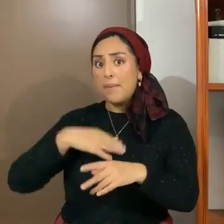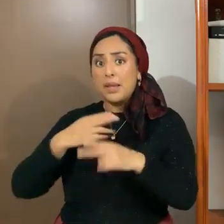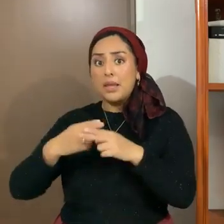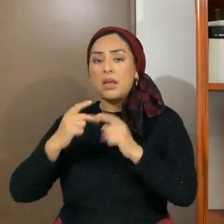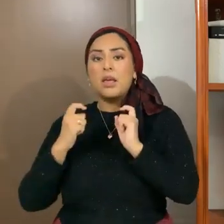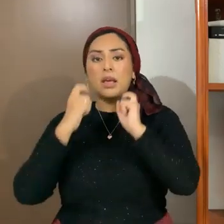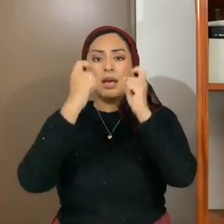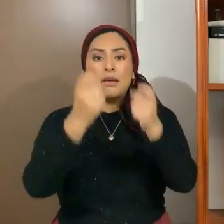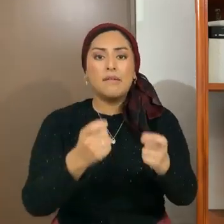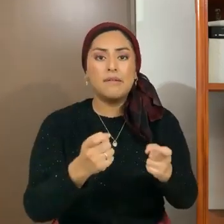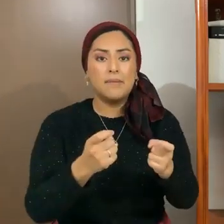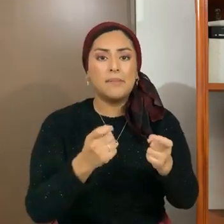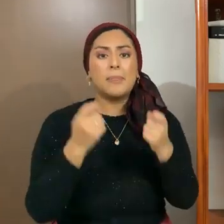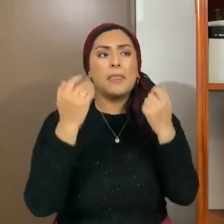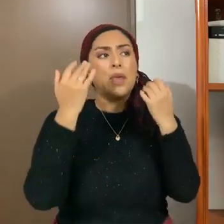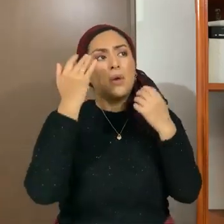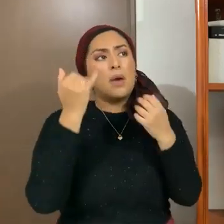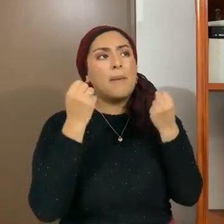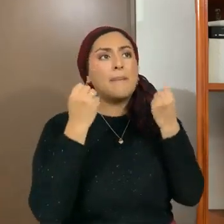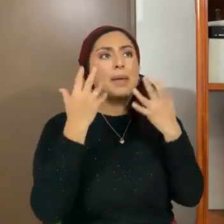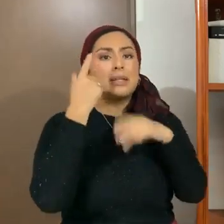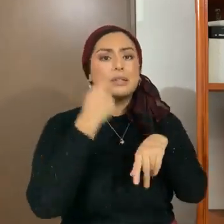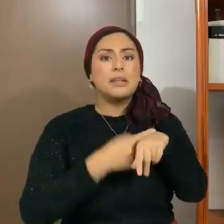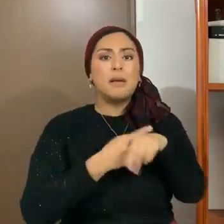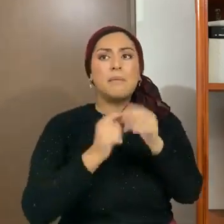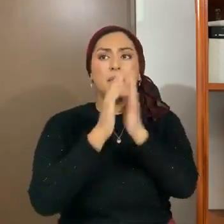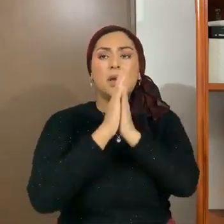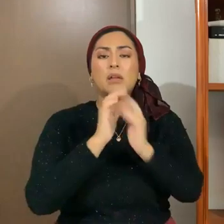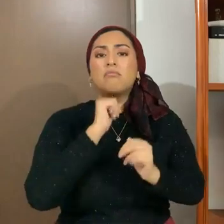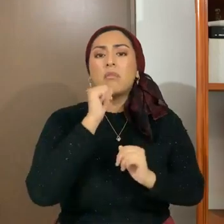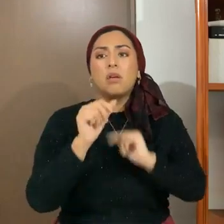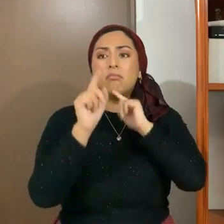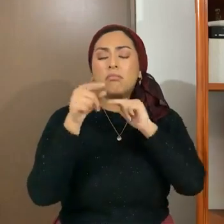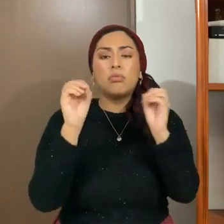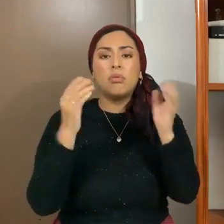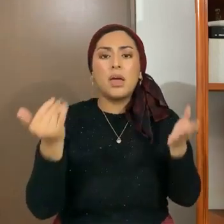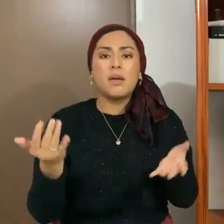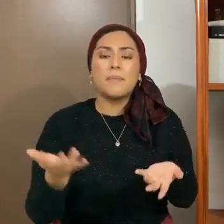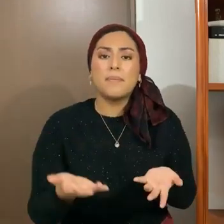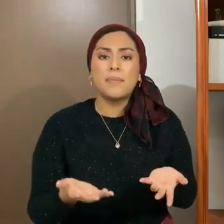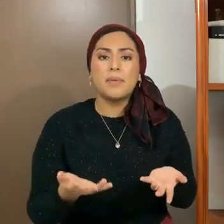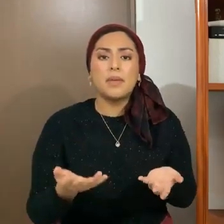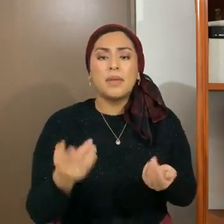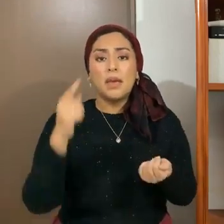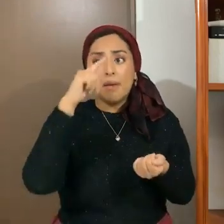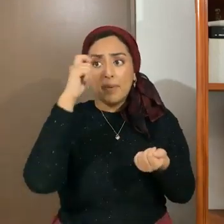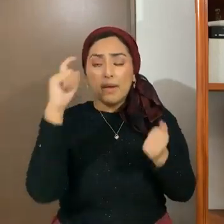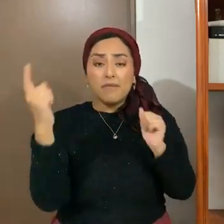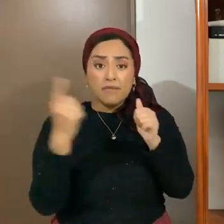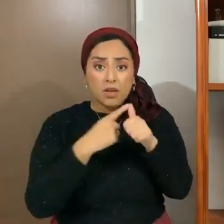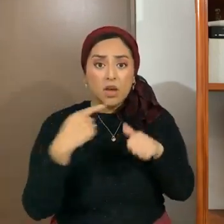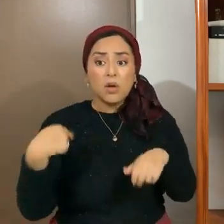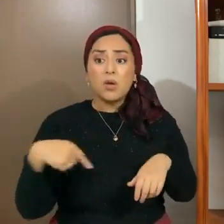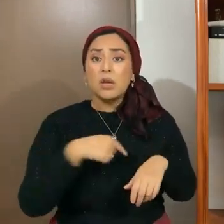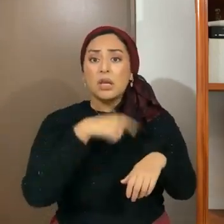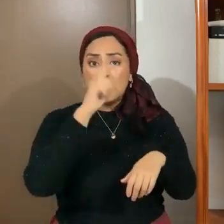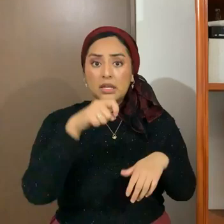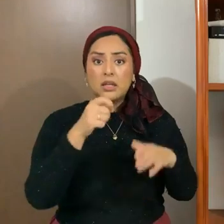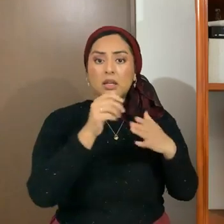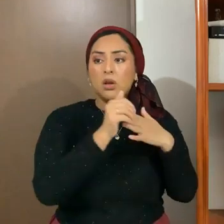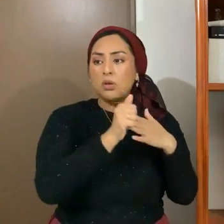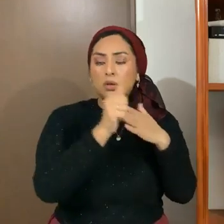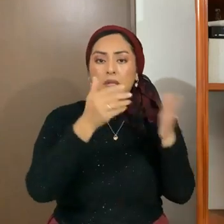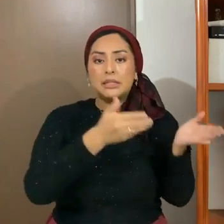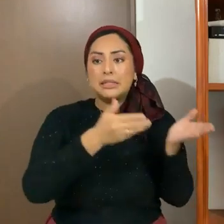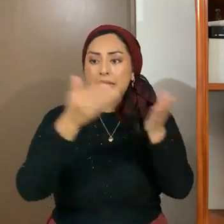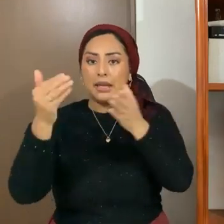dé. ¿Por qué muchas veces no se responden las oraciones? Veámoslo aquí. Porque primero debemos llevar fruto.